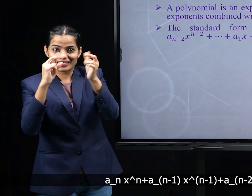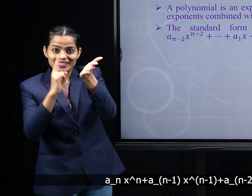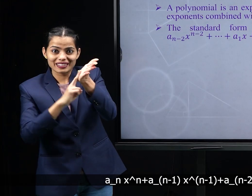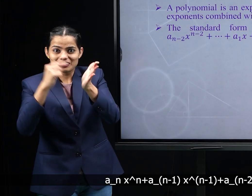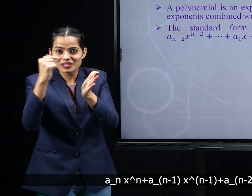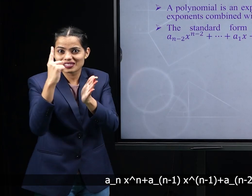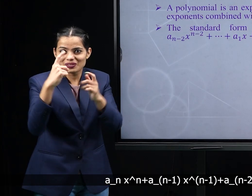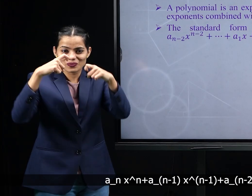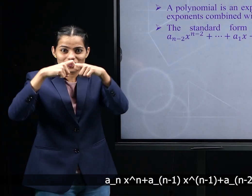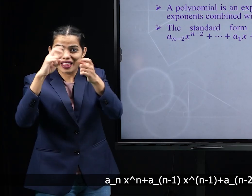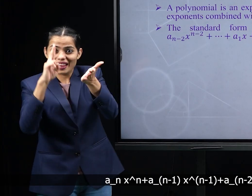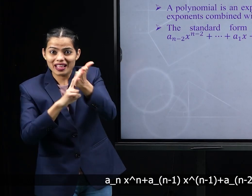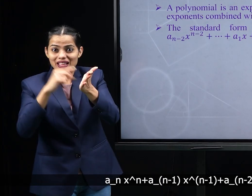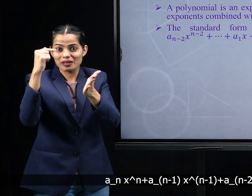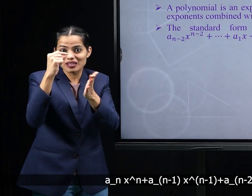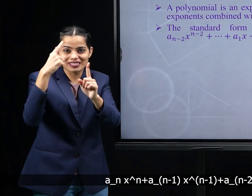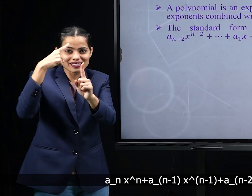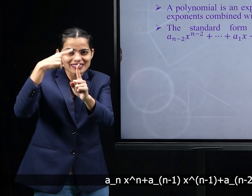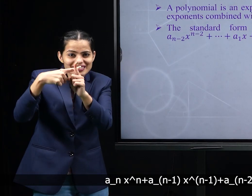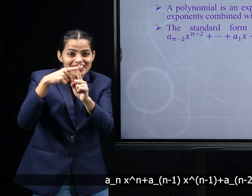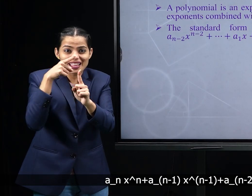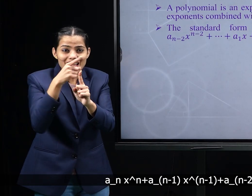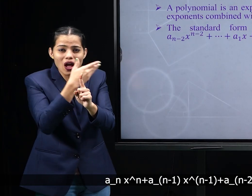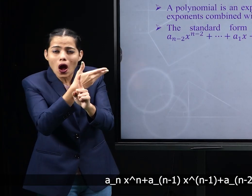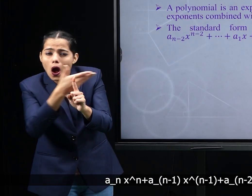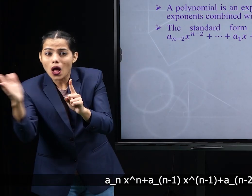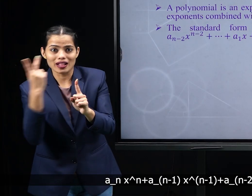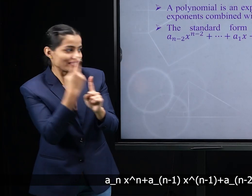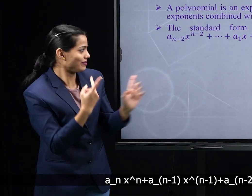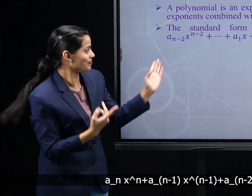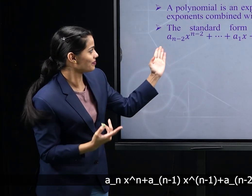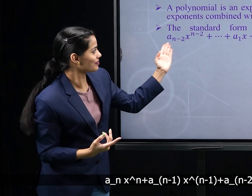n minus 2 x power n minus 2 plus a 1 x plus a 0.